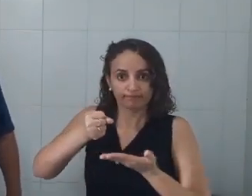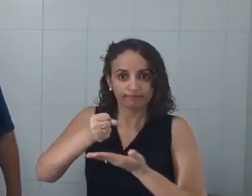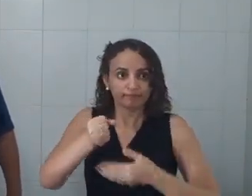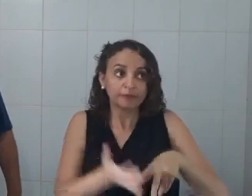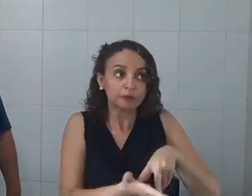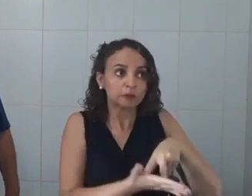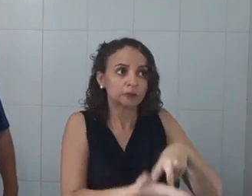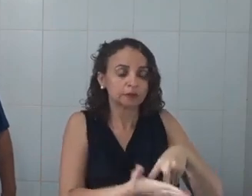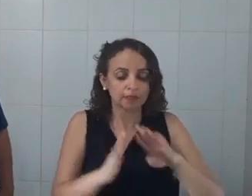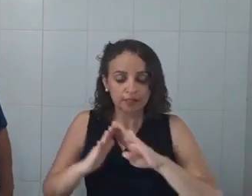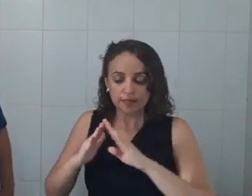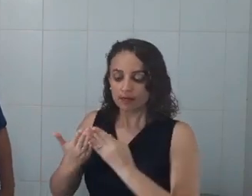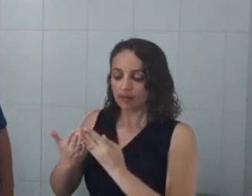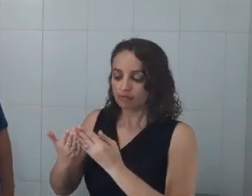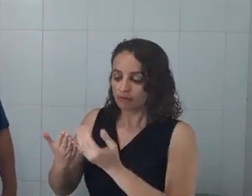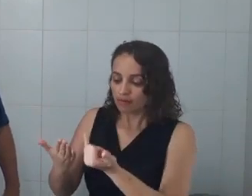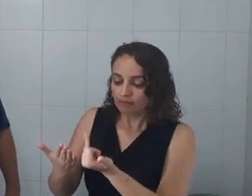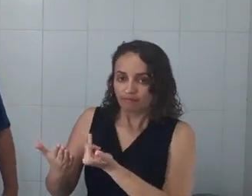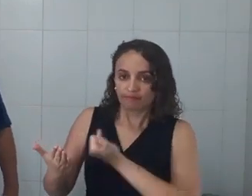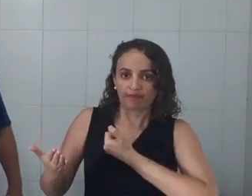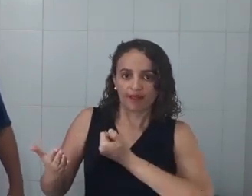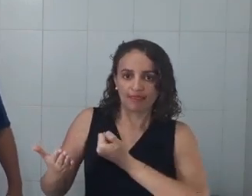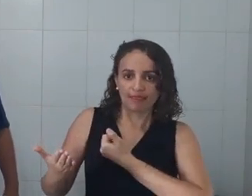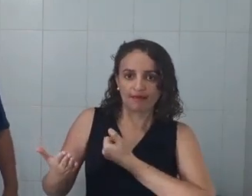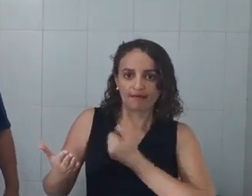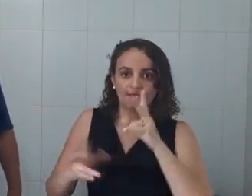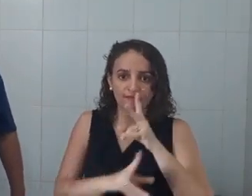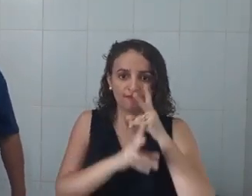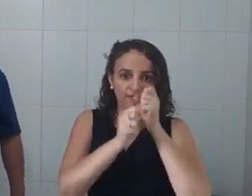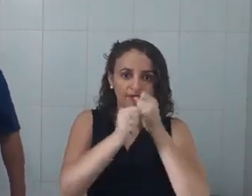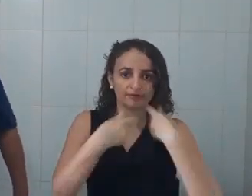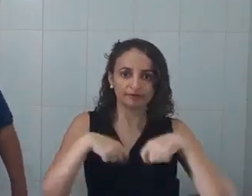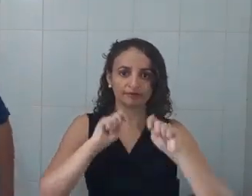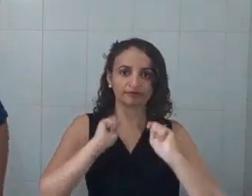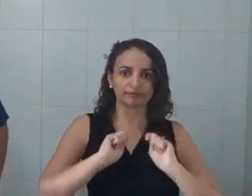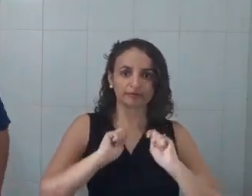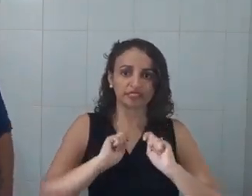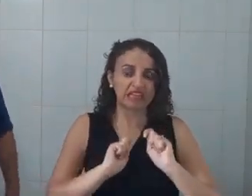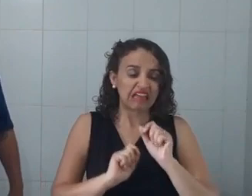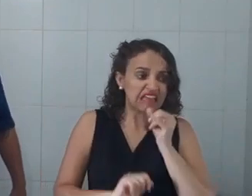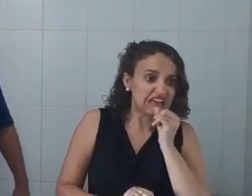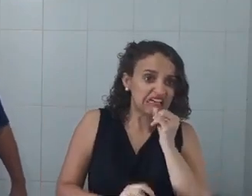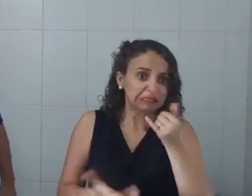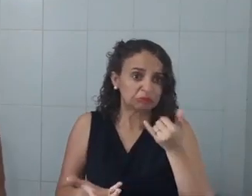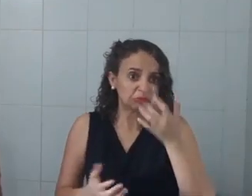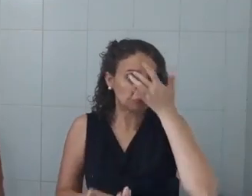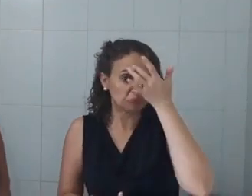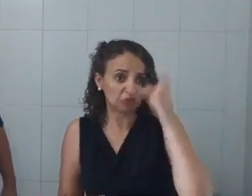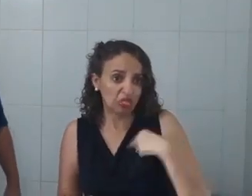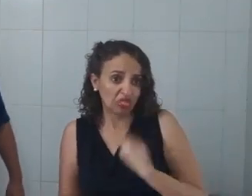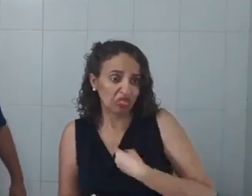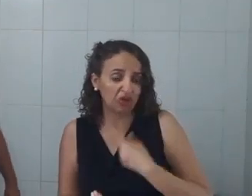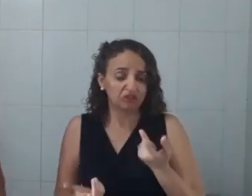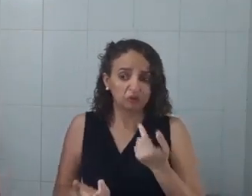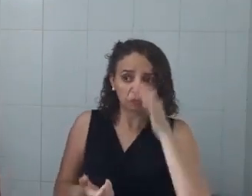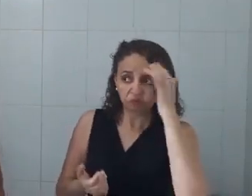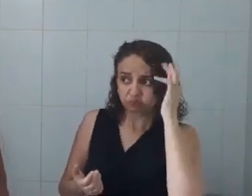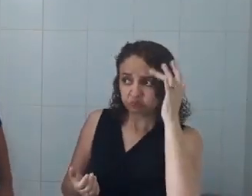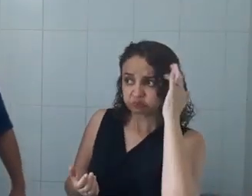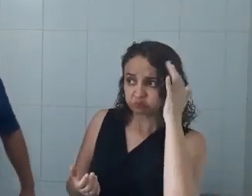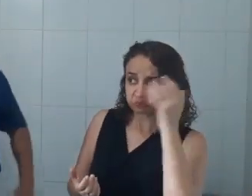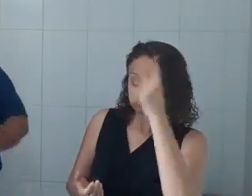pela palavra de Deus. Amém, irmãos? Amém. Se nós estivéssemos sustentados em filosofias humanas, em ideais humanos, em